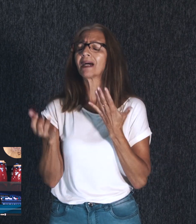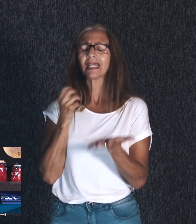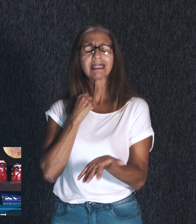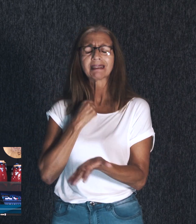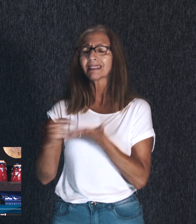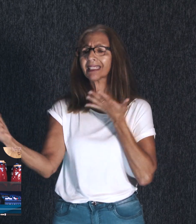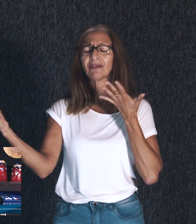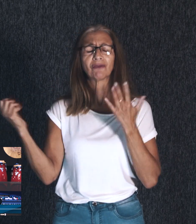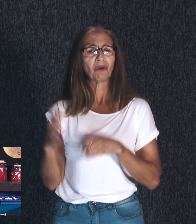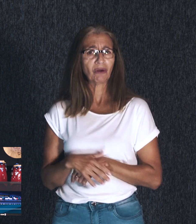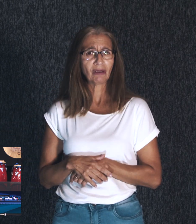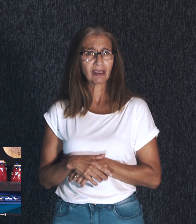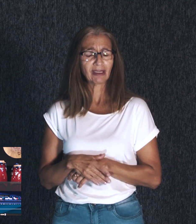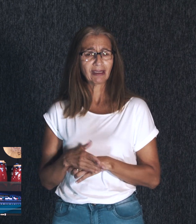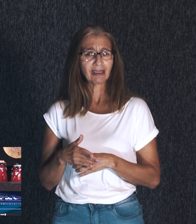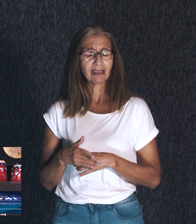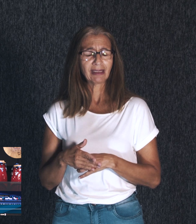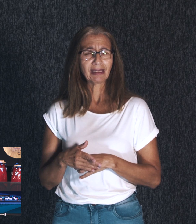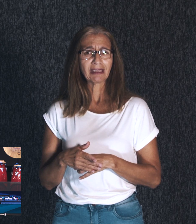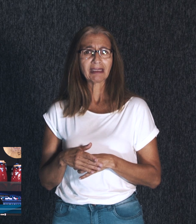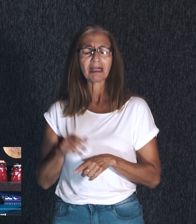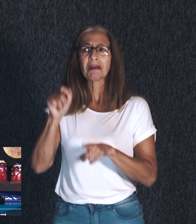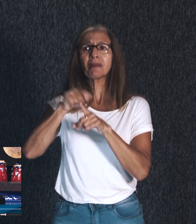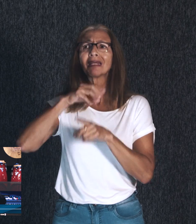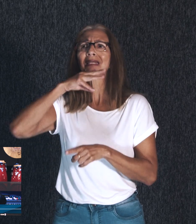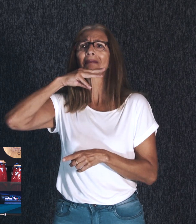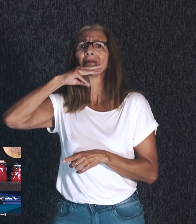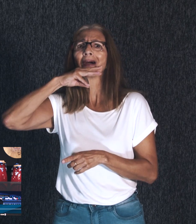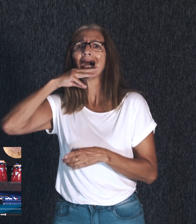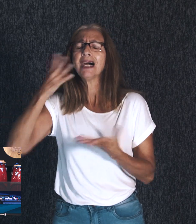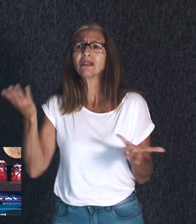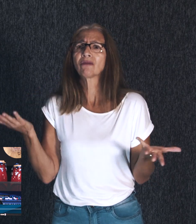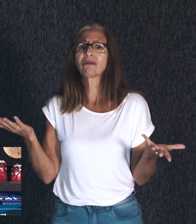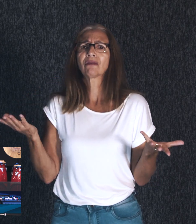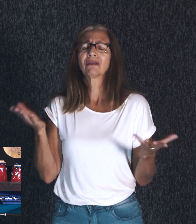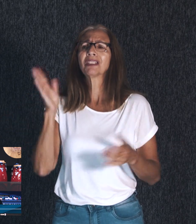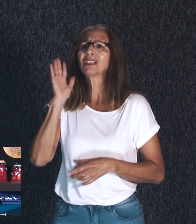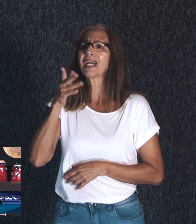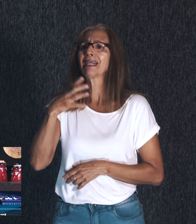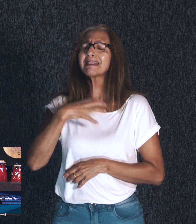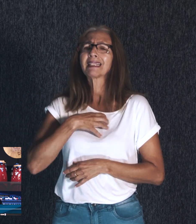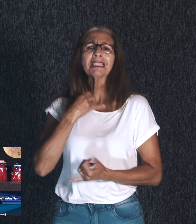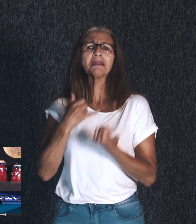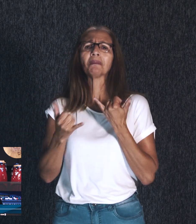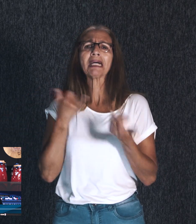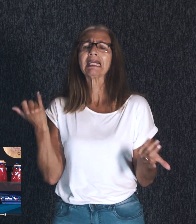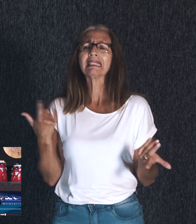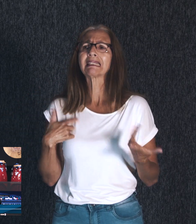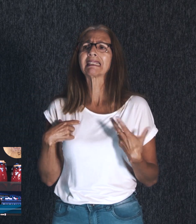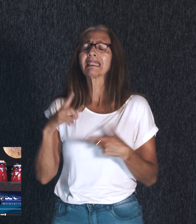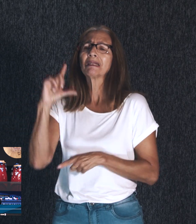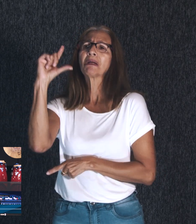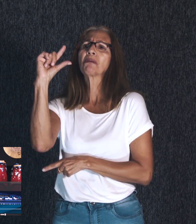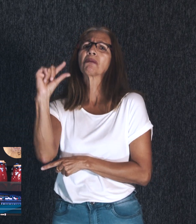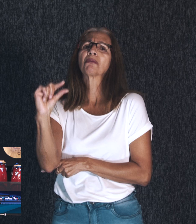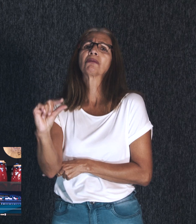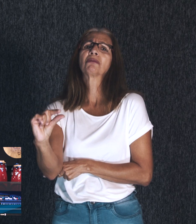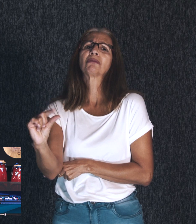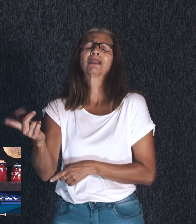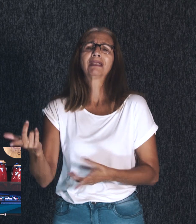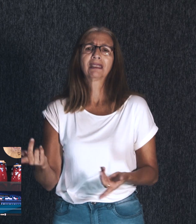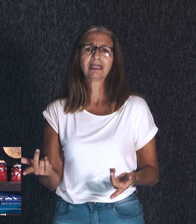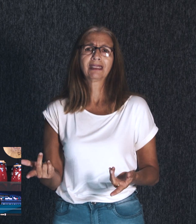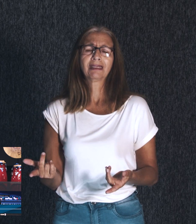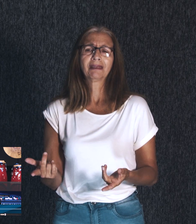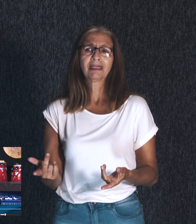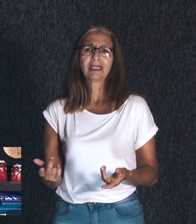Além dessa epidemia toda, que é um grande problema para o mundo, você está enfrentando muitas lutas e